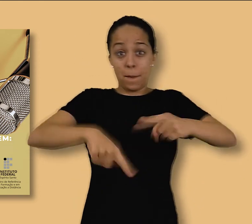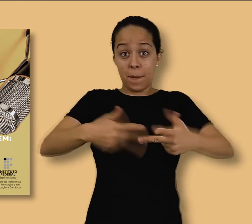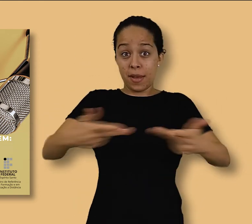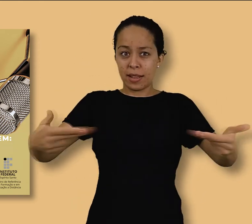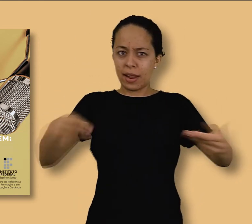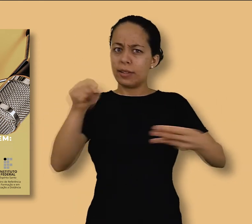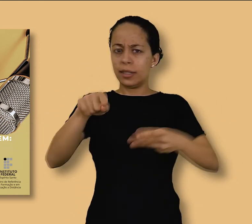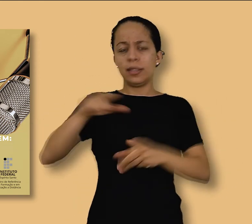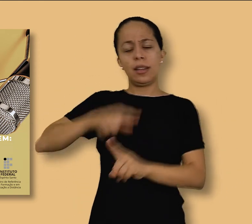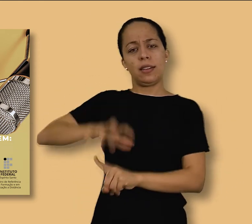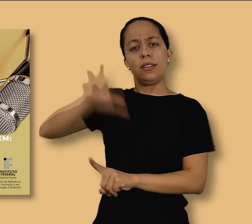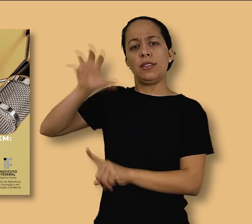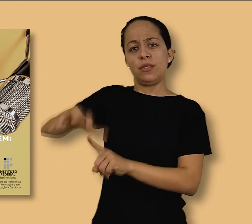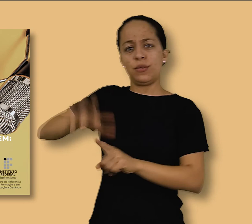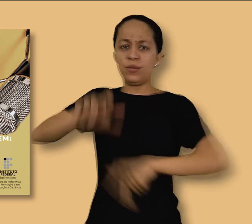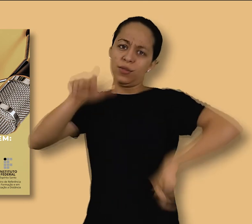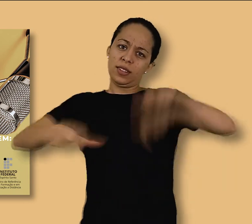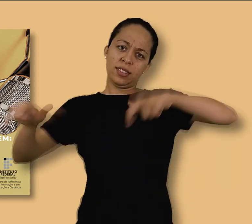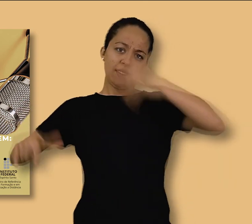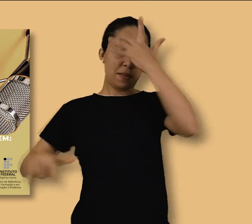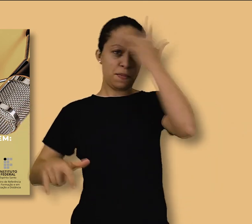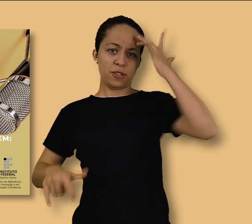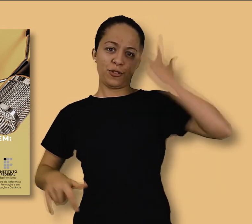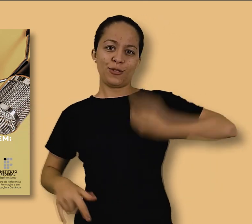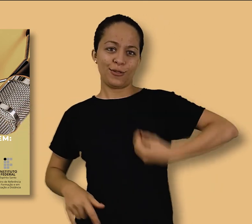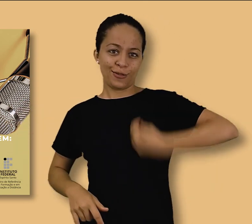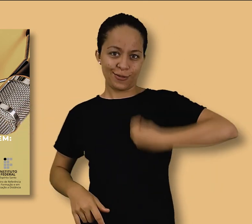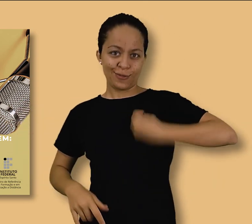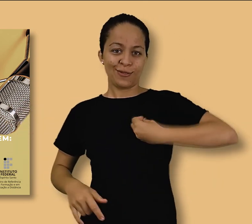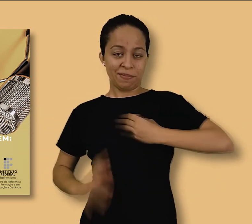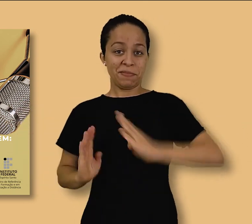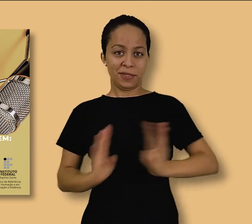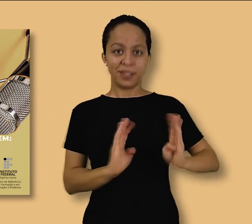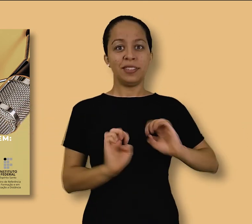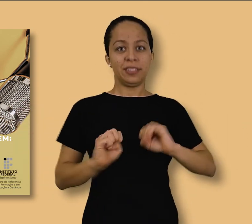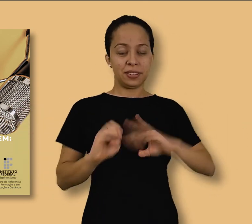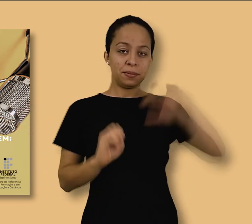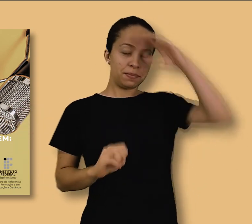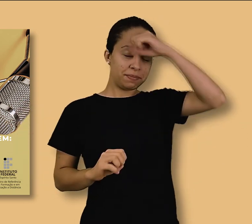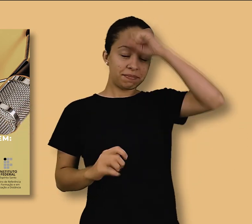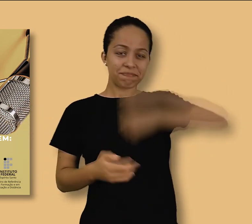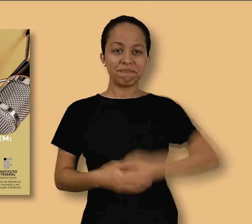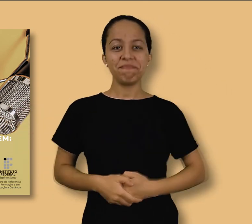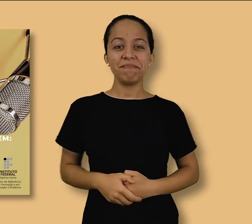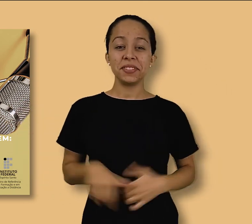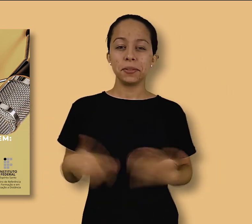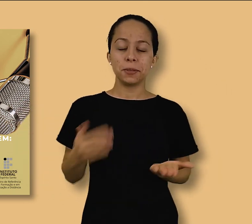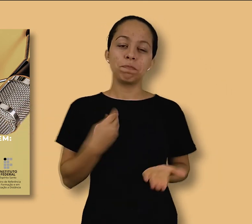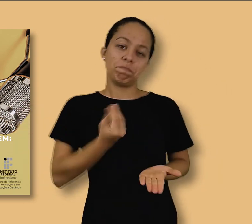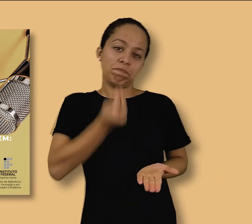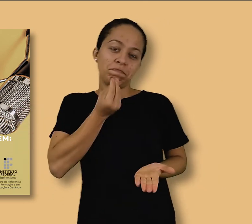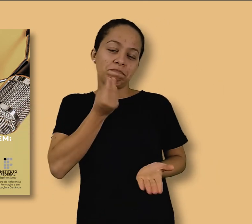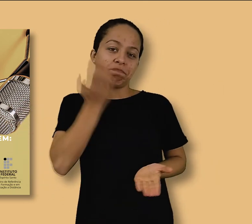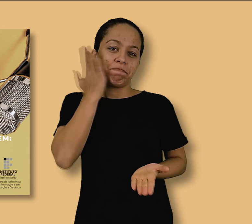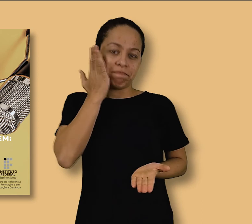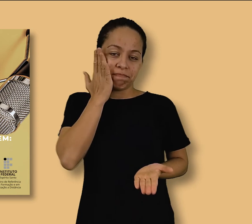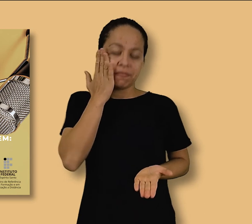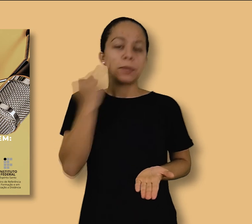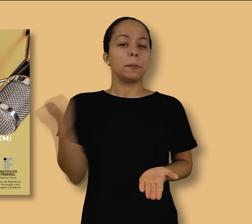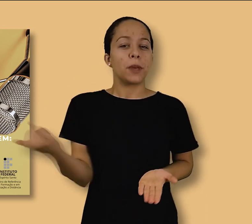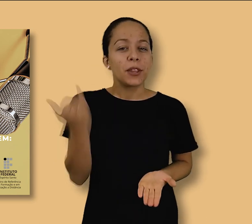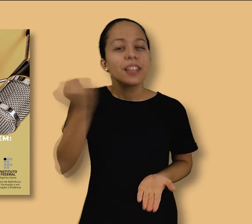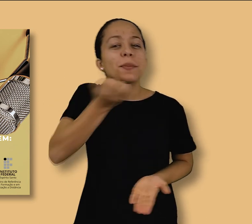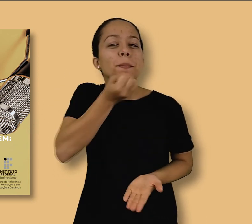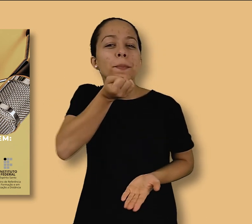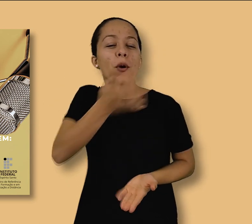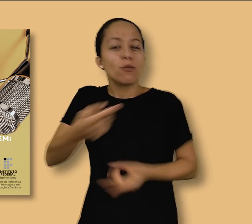ali envolvidos certo bom É nesse sentido eu sei que eu poderia empreender